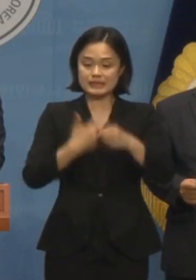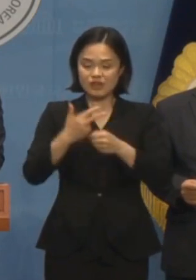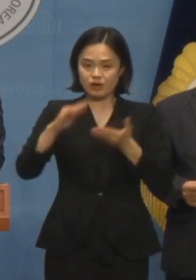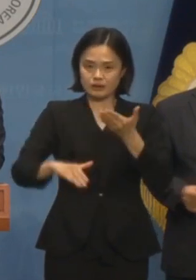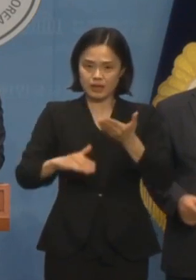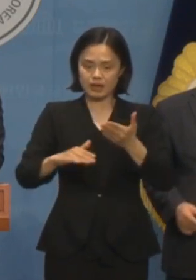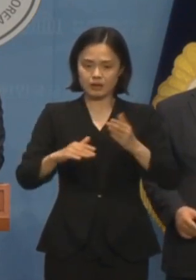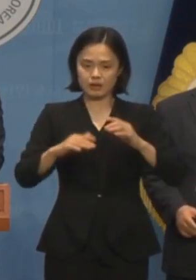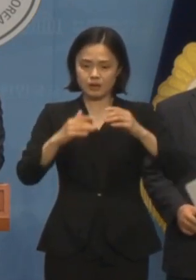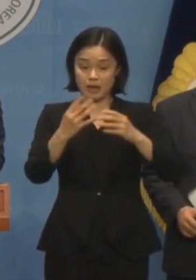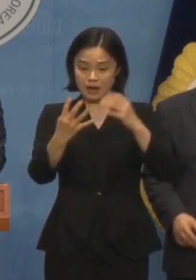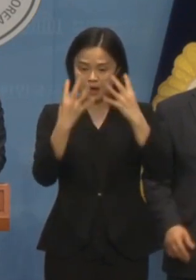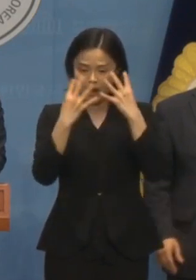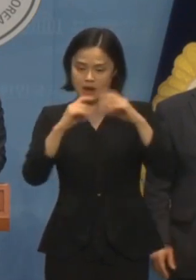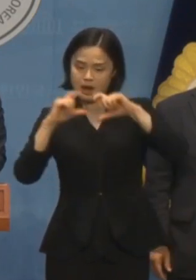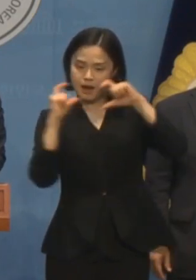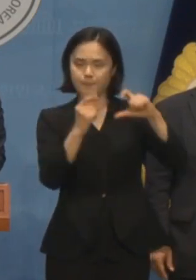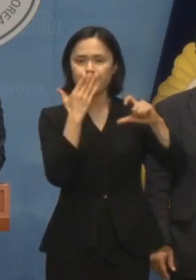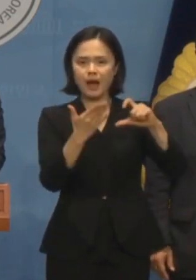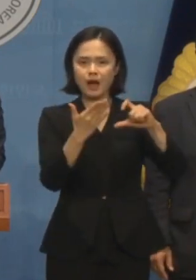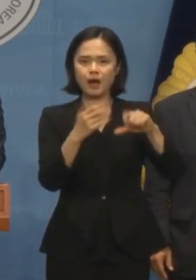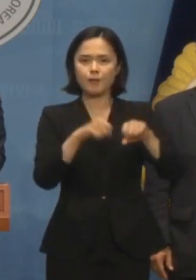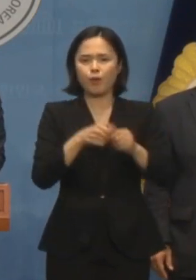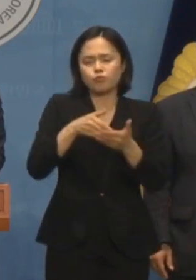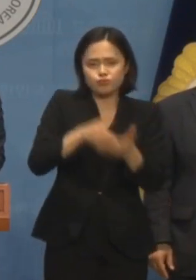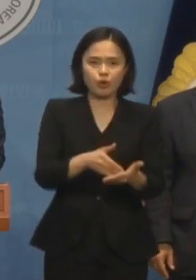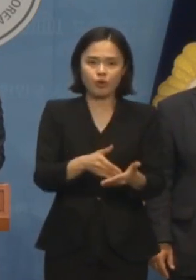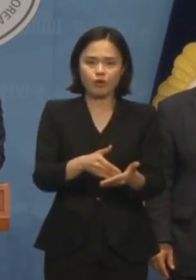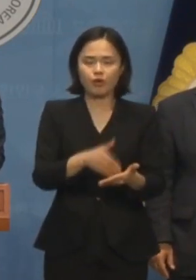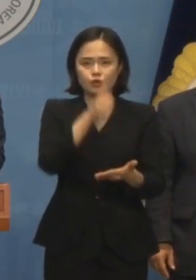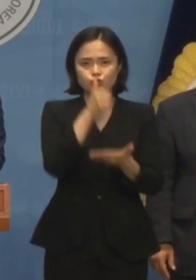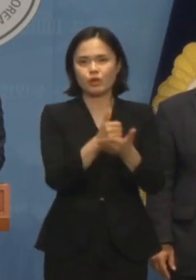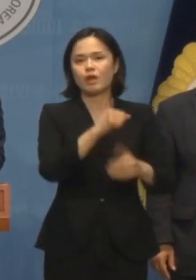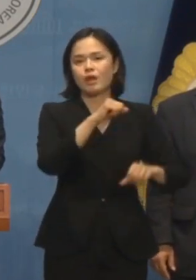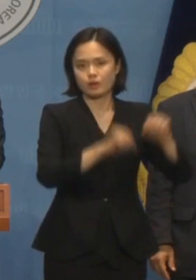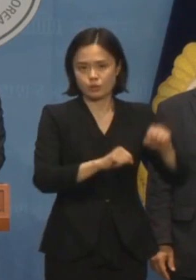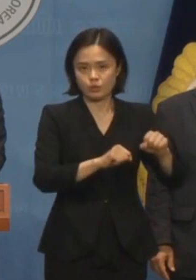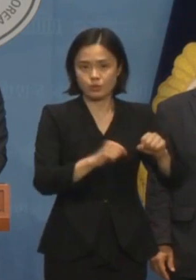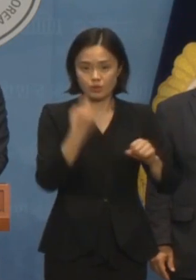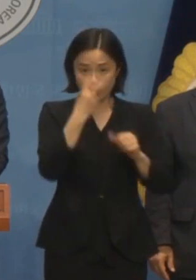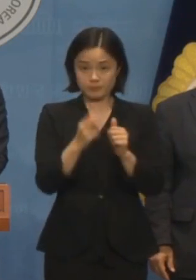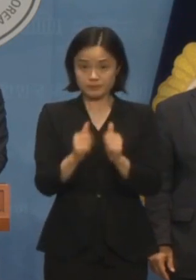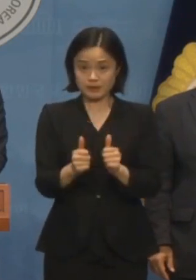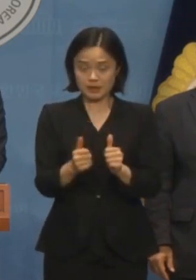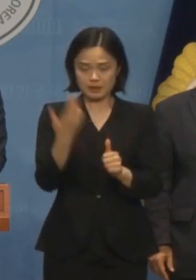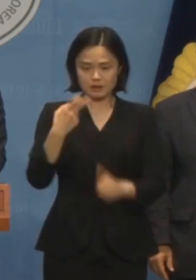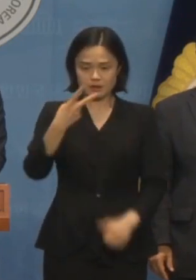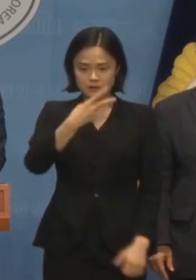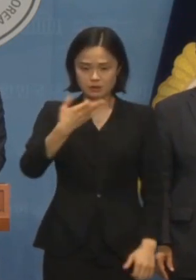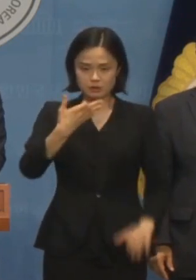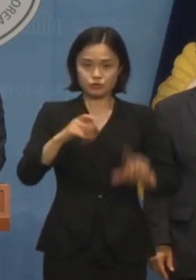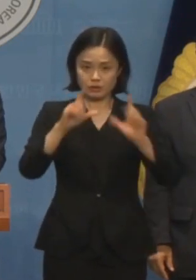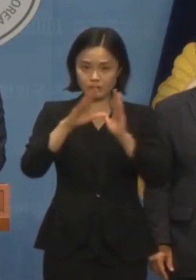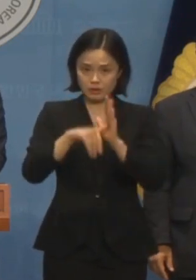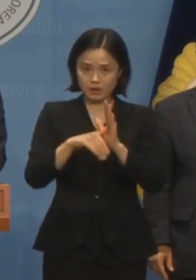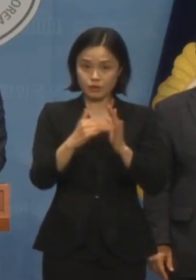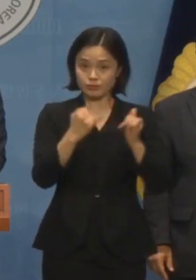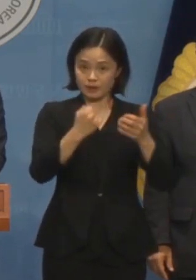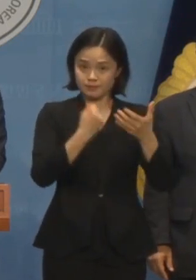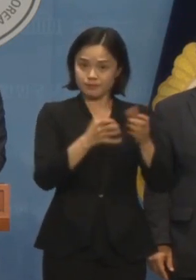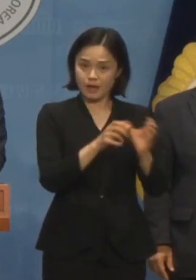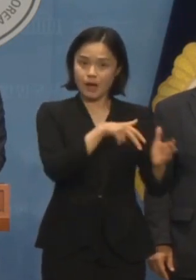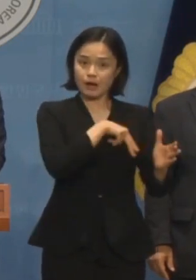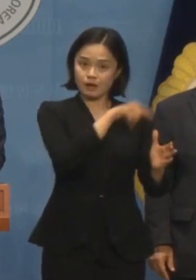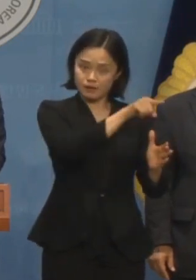심각한 범죄 행위입니다. 검찰은 앞선 2019년 국민의힘의 특수공무집행방해죄